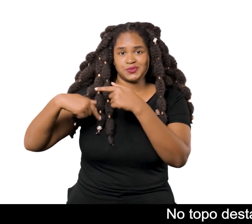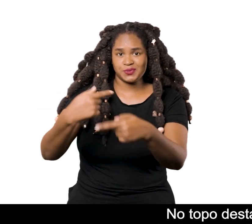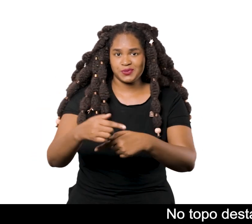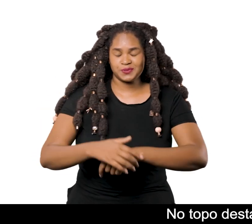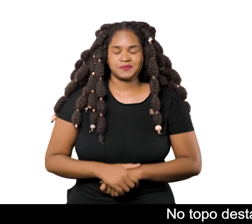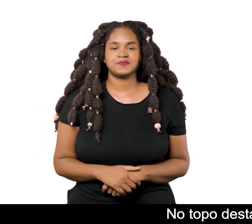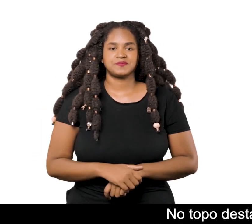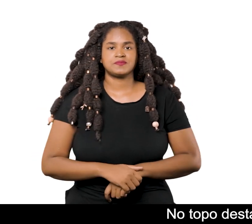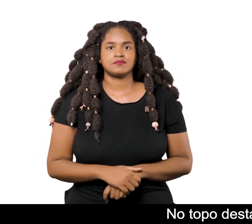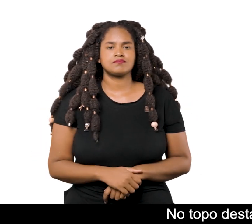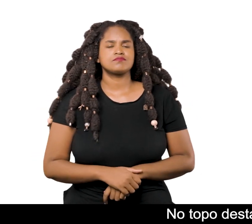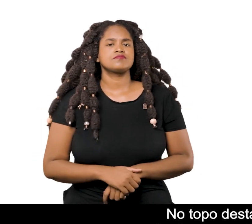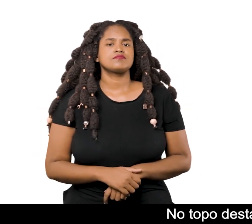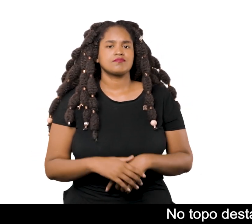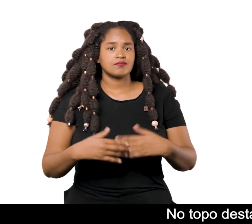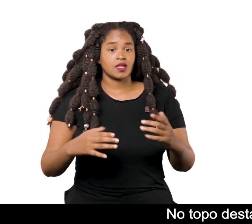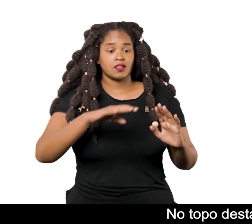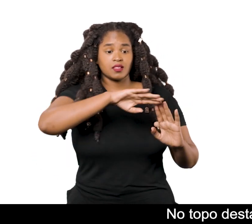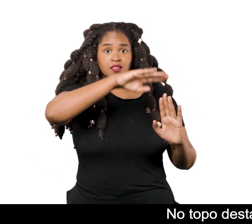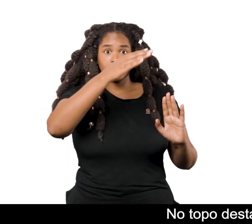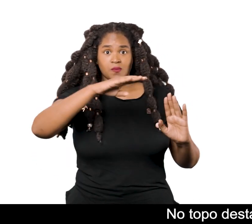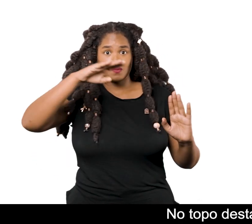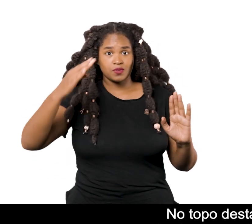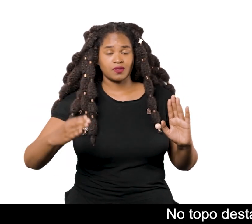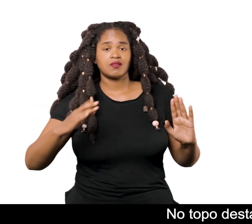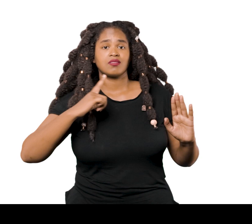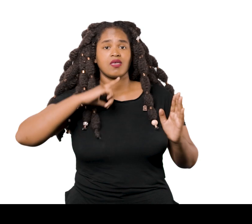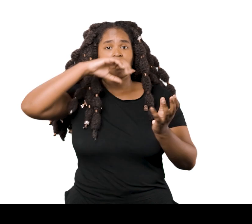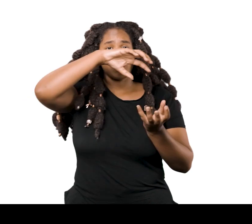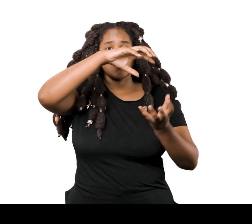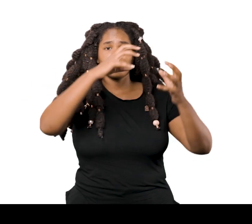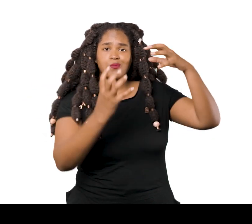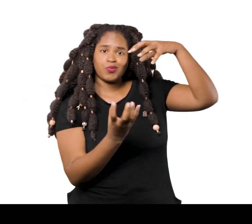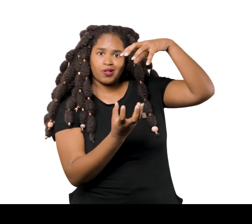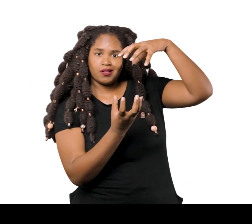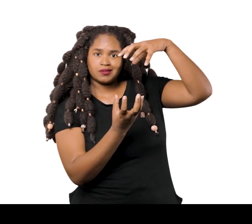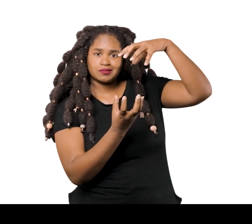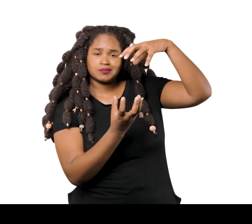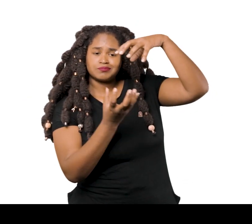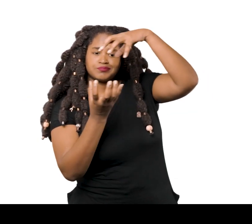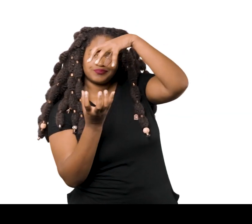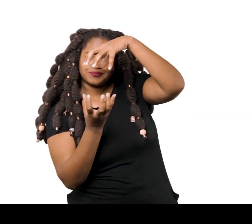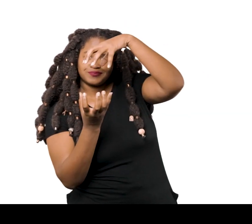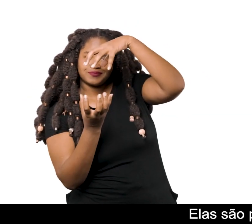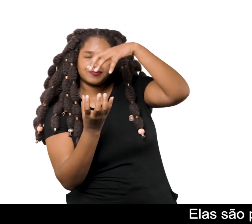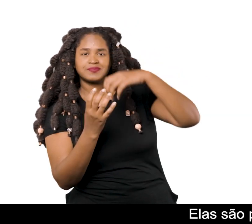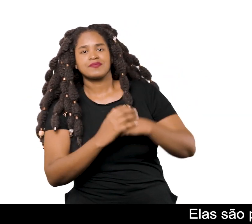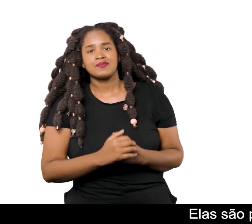No topo desta montanha estão 2 ampulhetas pequenas, uma ao lado da outra.